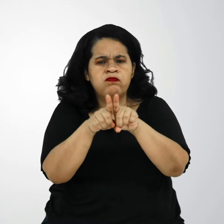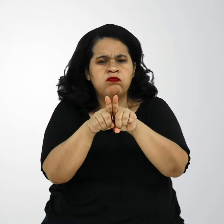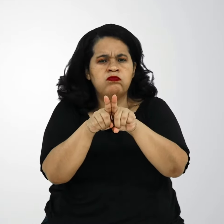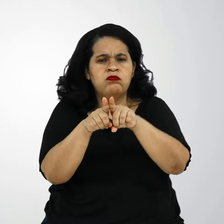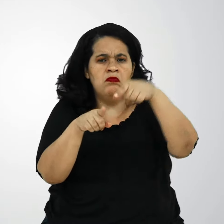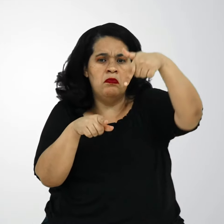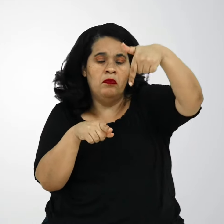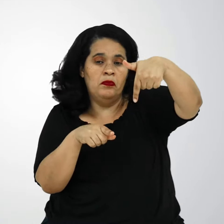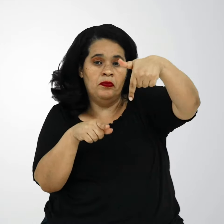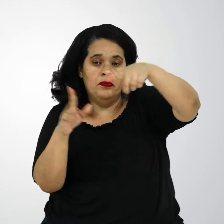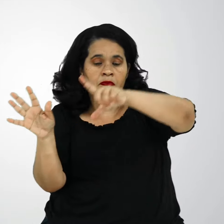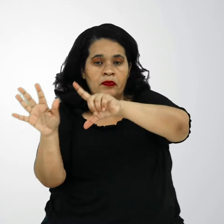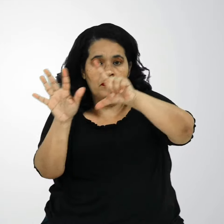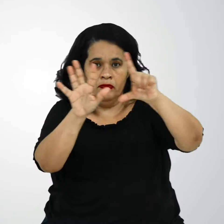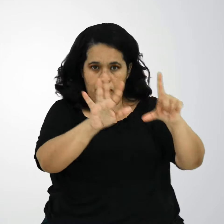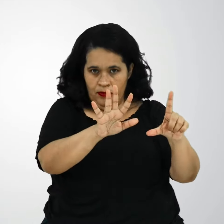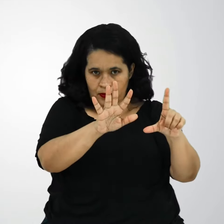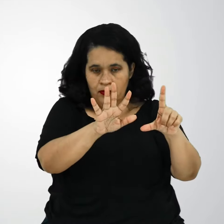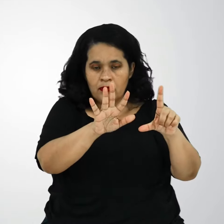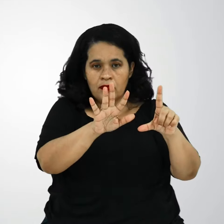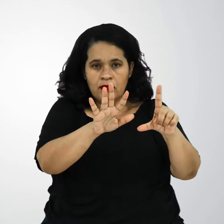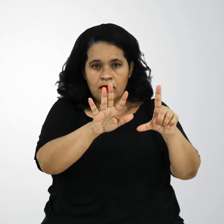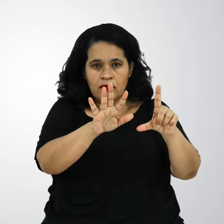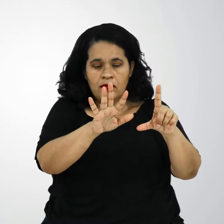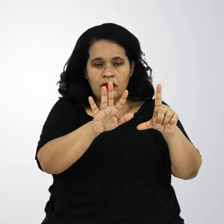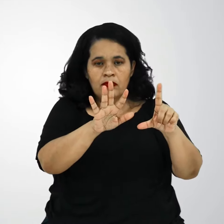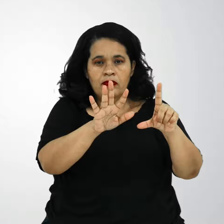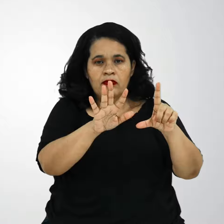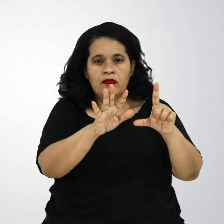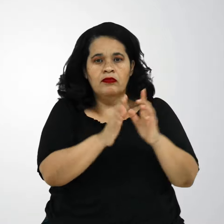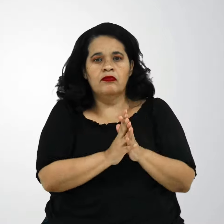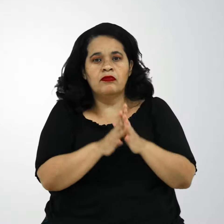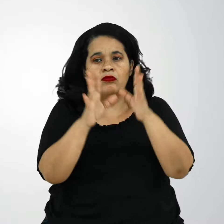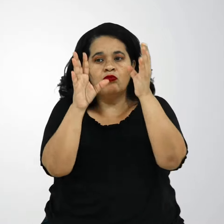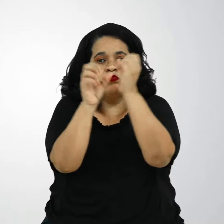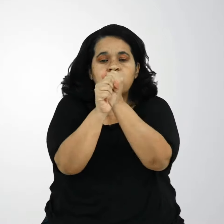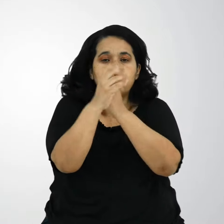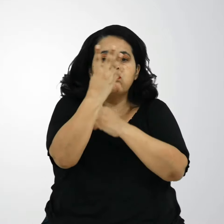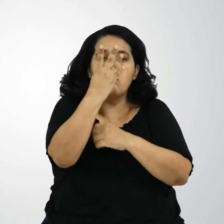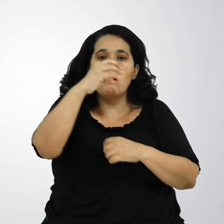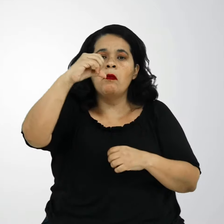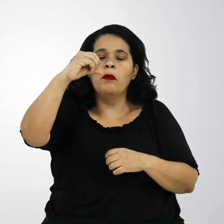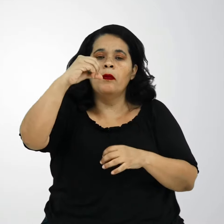estas 7 semanas, né, que são 49 anos,